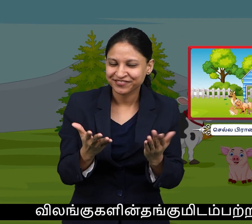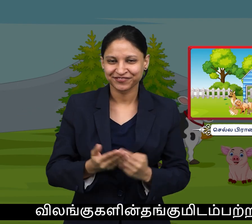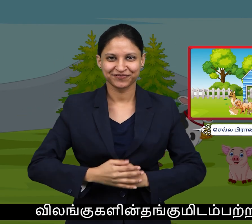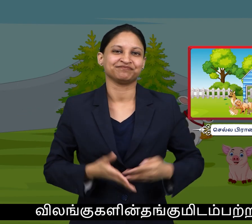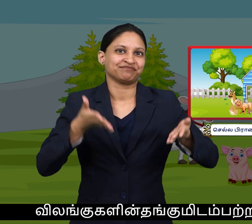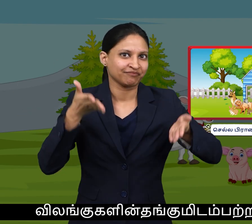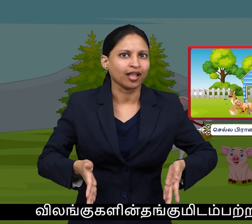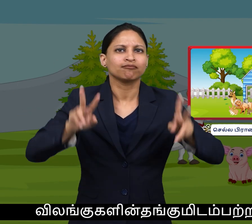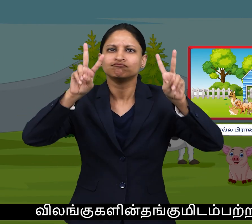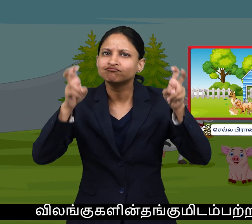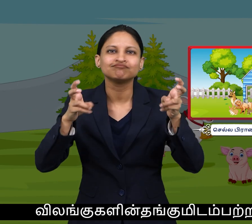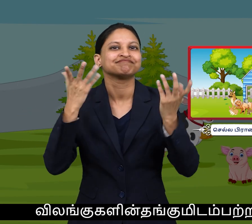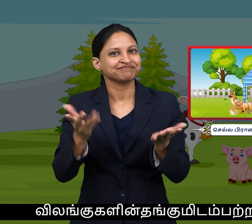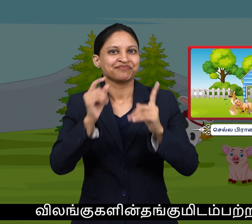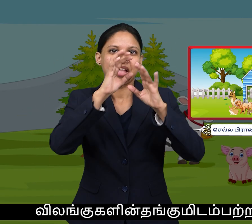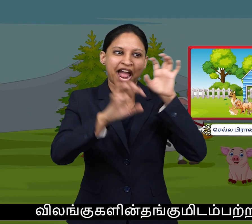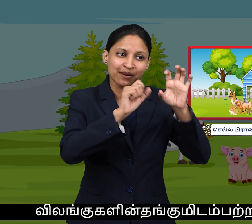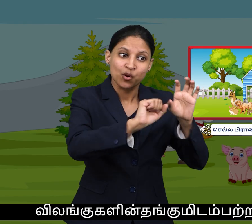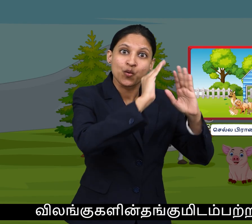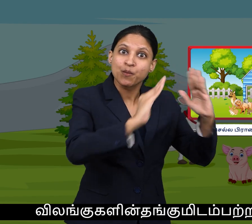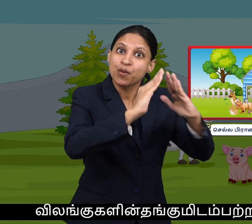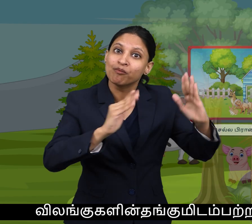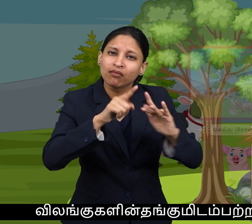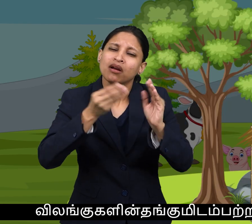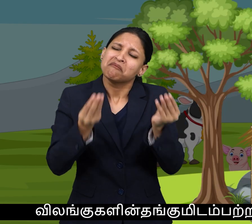விலங்குகளின் தங்குமிடம் பற்றி நாம் மேலும் கற்றுக்கொள்வோம்.